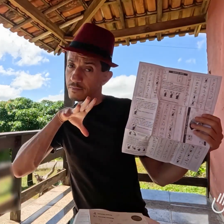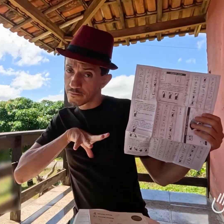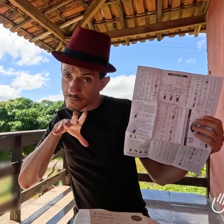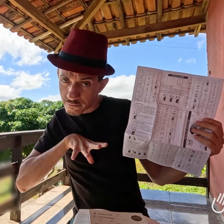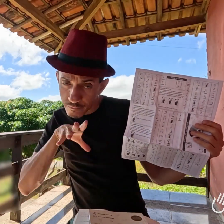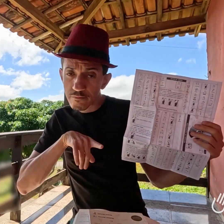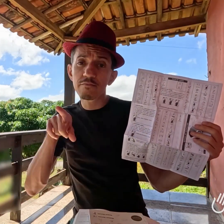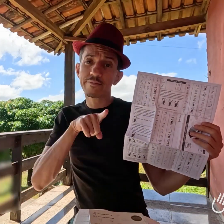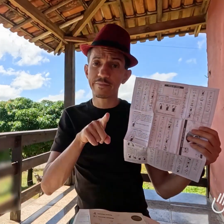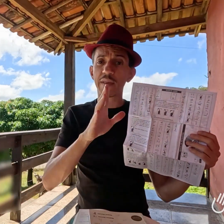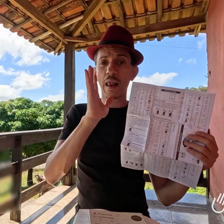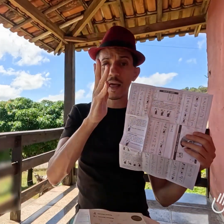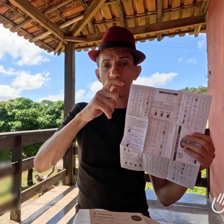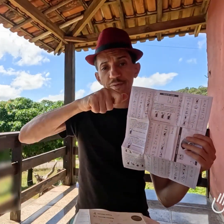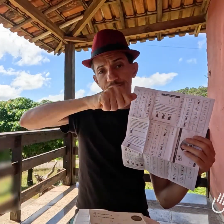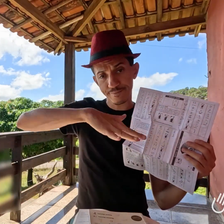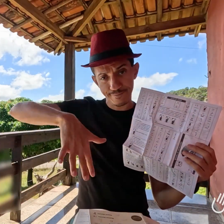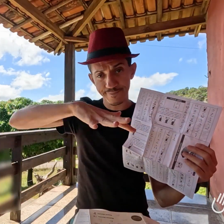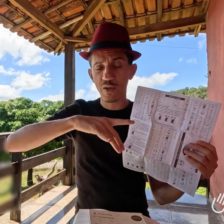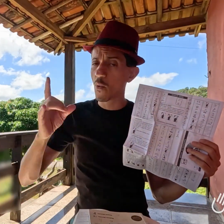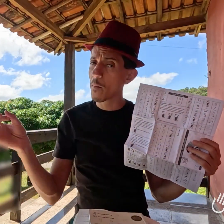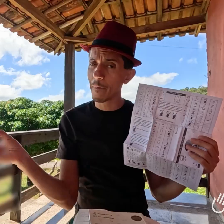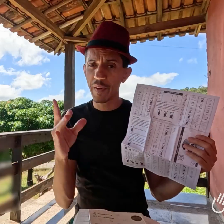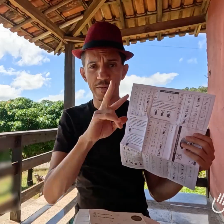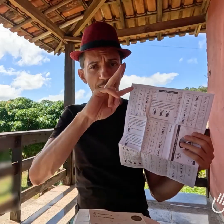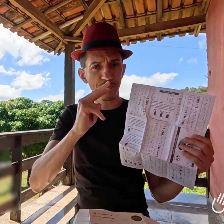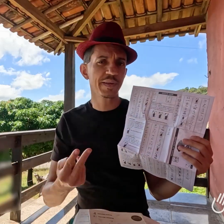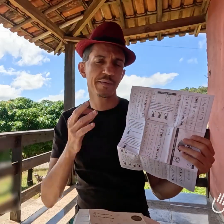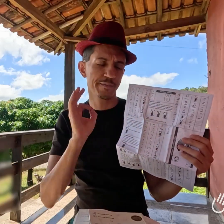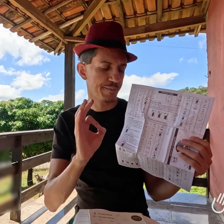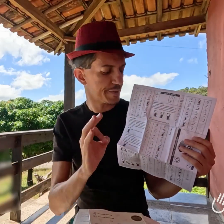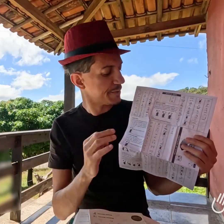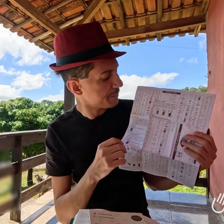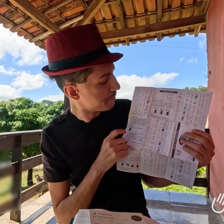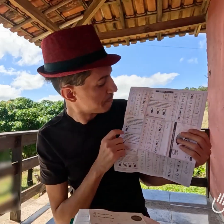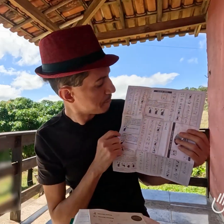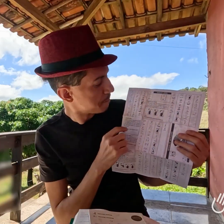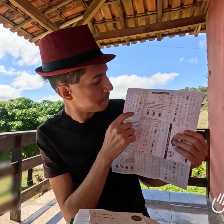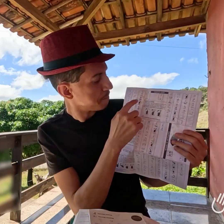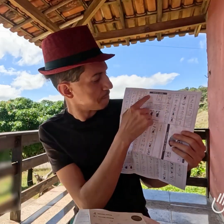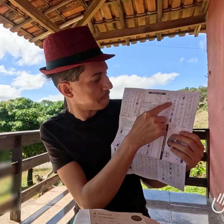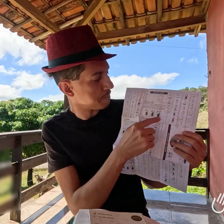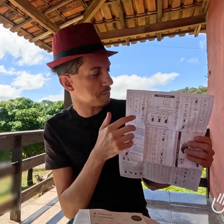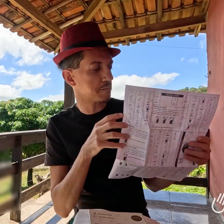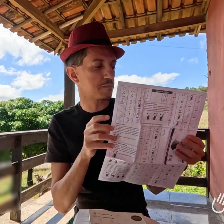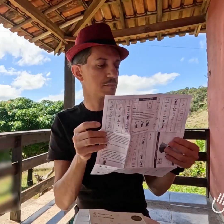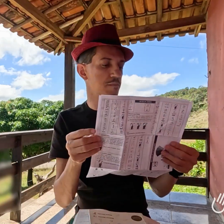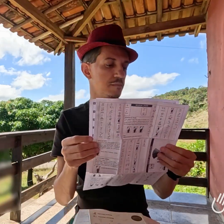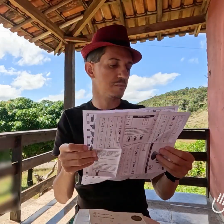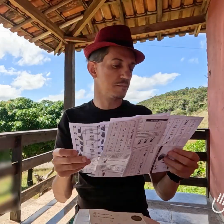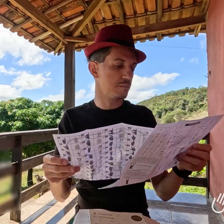Todo o manual é bilíngue. Ele está escrito em português e em Libras, por completo. Totalmente bilíngue.